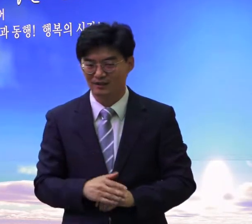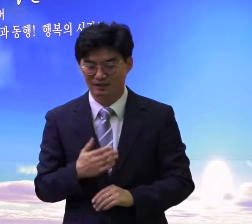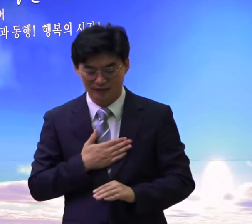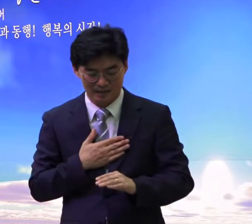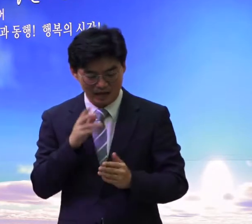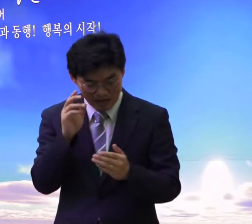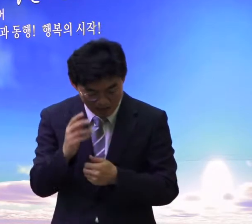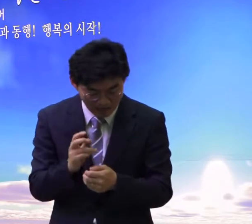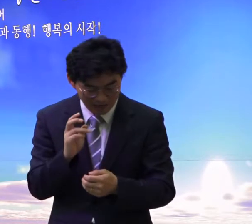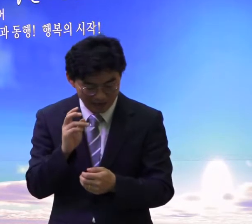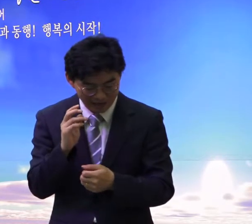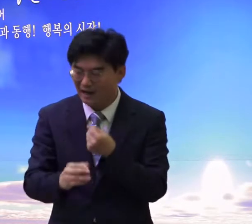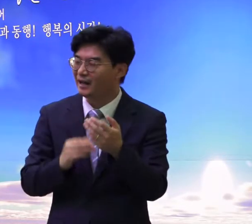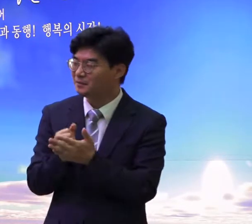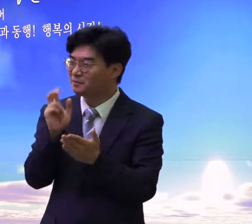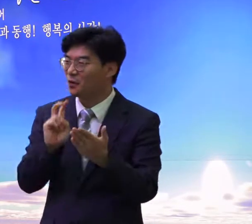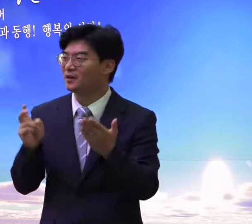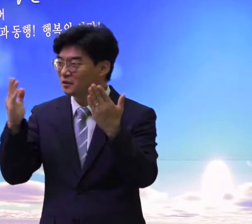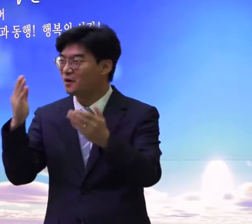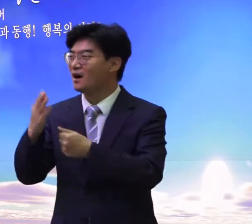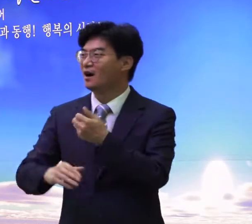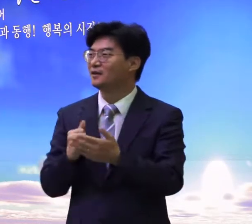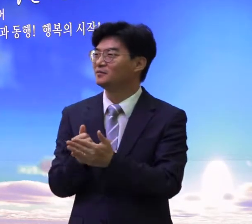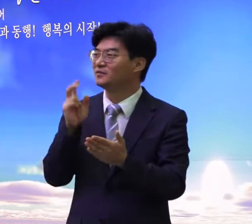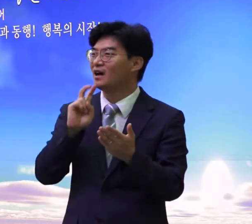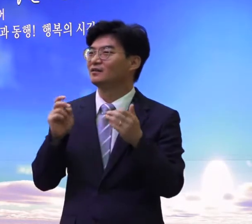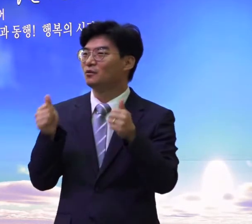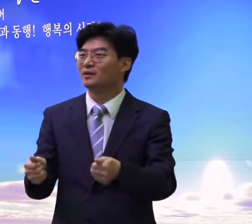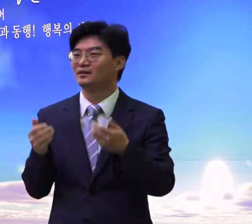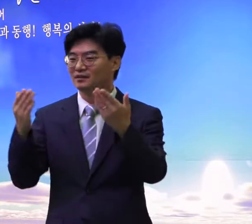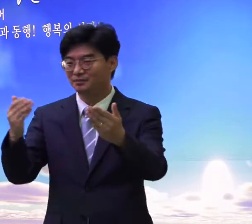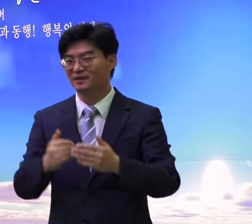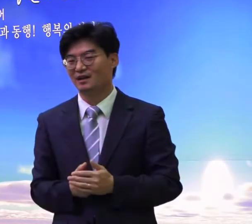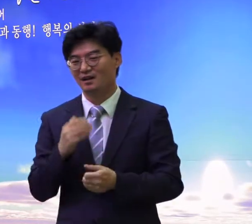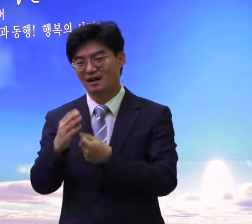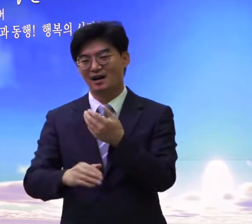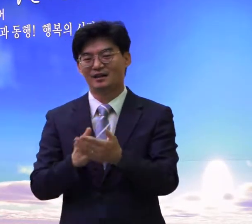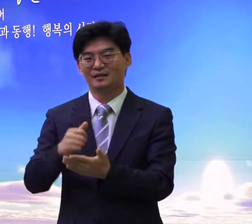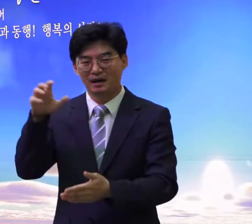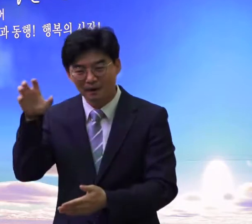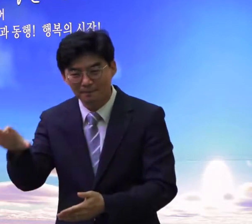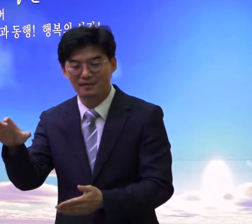하나님을 노래하겠습니다. 내가 하나님을 찬양하겠습니다. 하나님